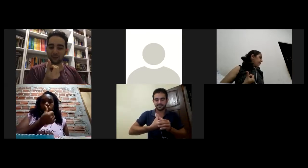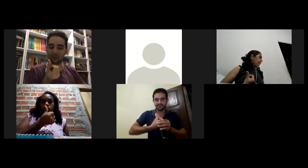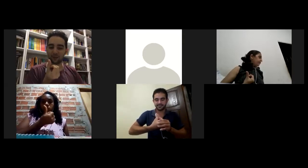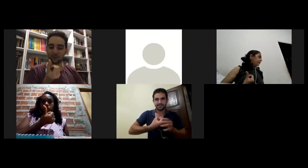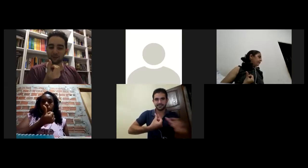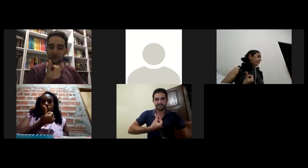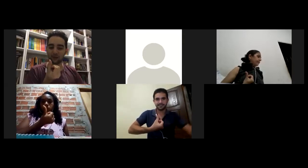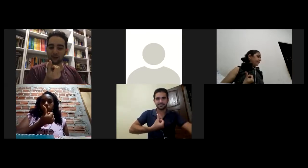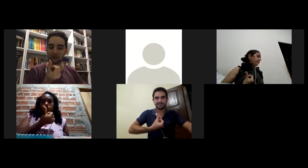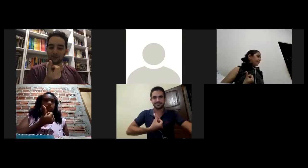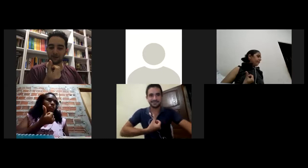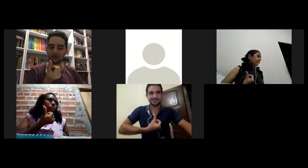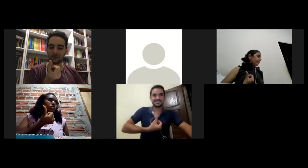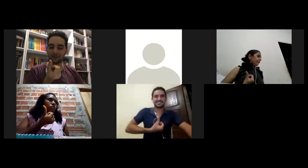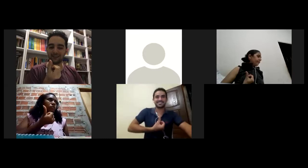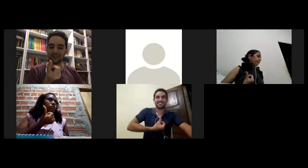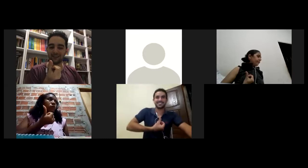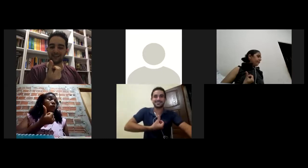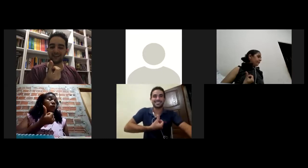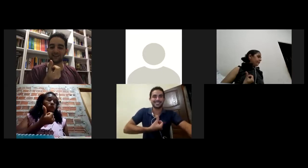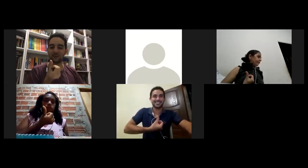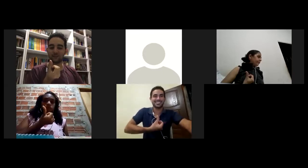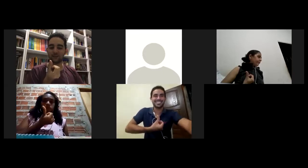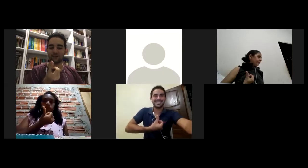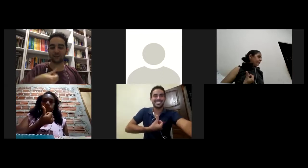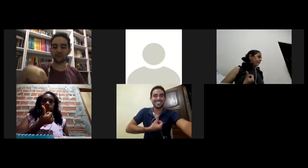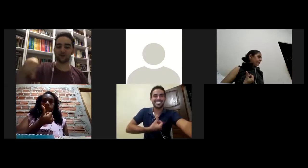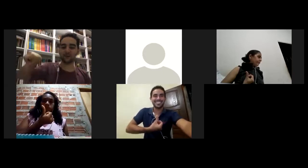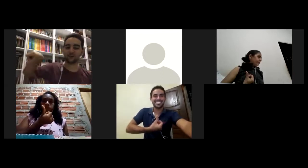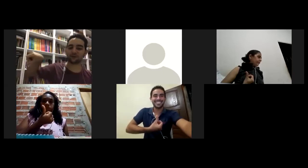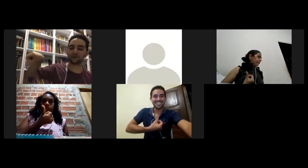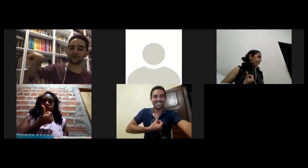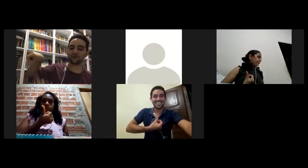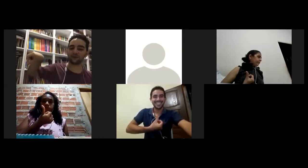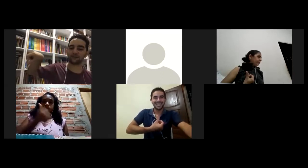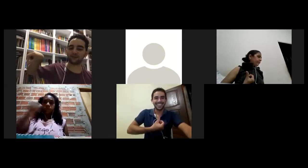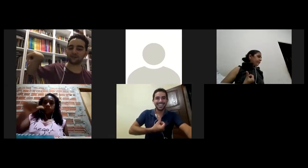Isso, amolece aí o braço. Já aproveita e faz o 9.